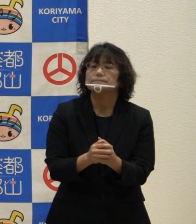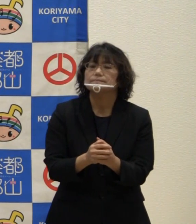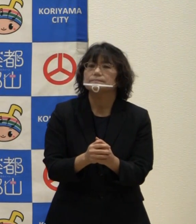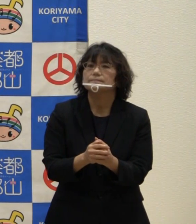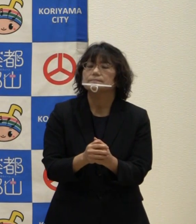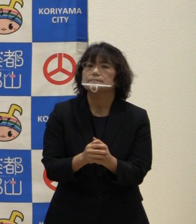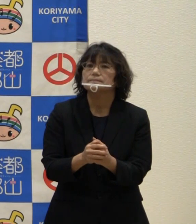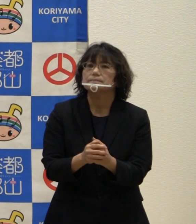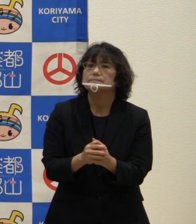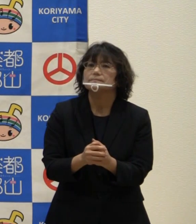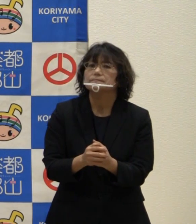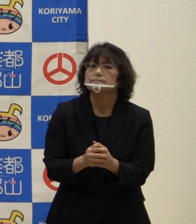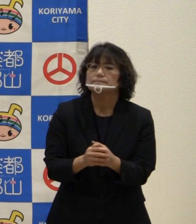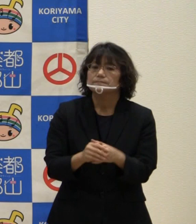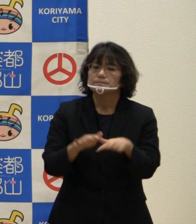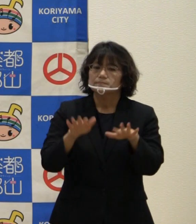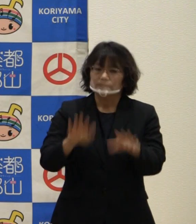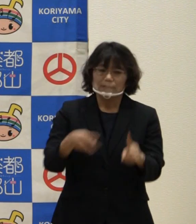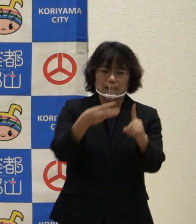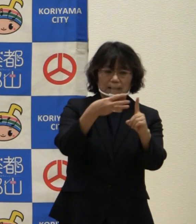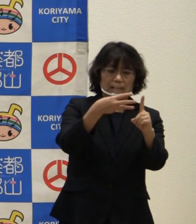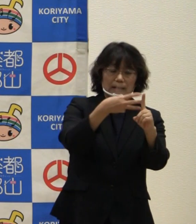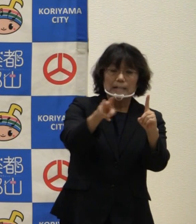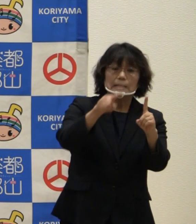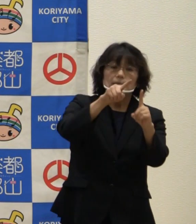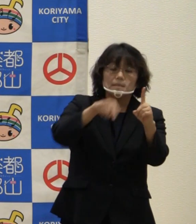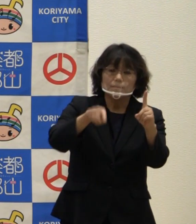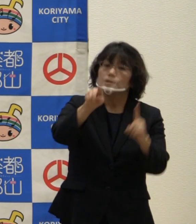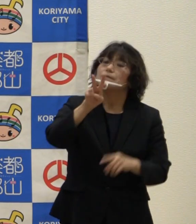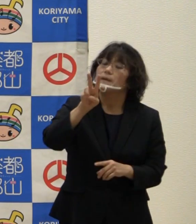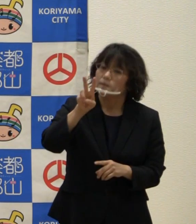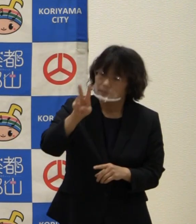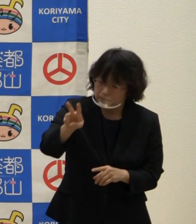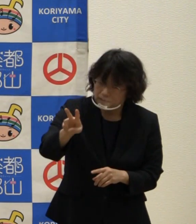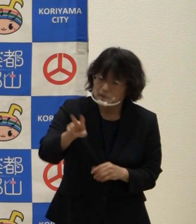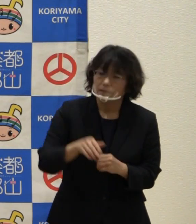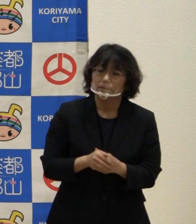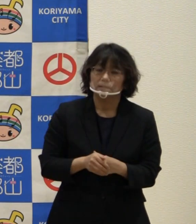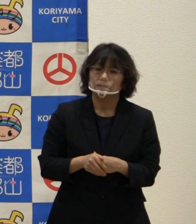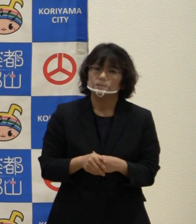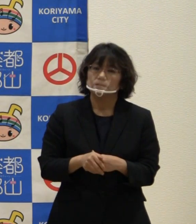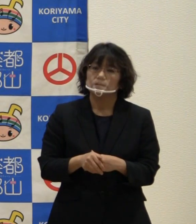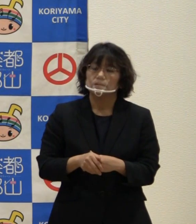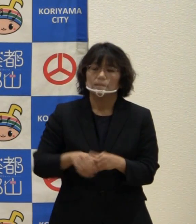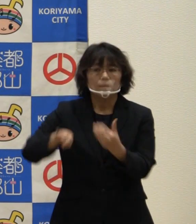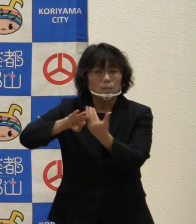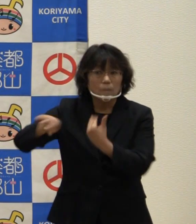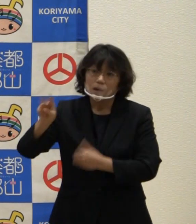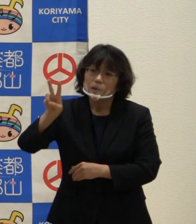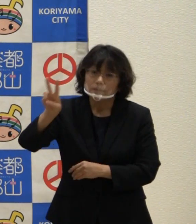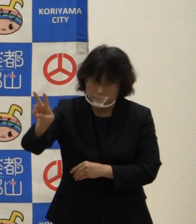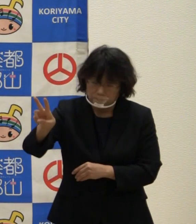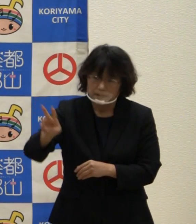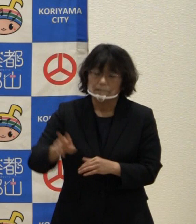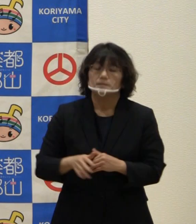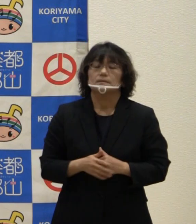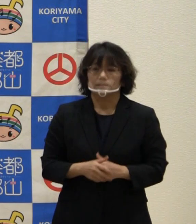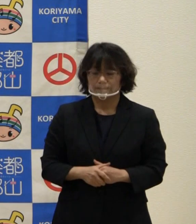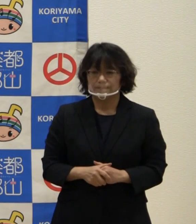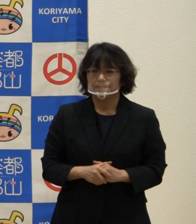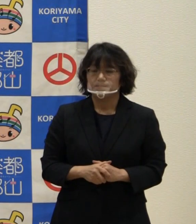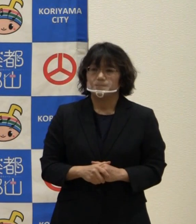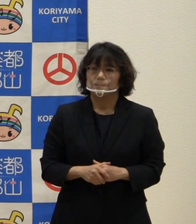ては、EV が2台導入なので、それに合わせた2台という形で、現時点ではそのような考えでおります。以上でござい